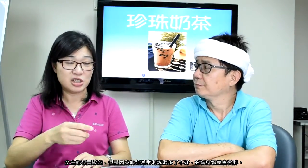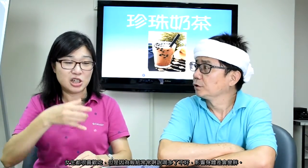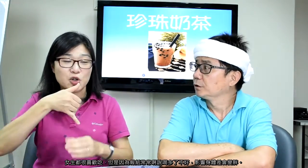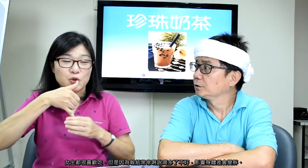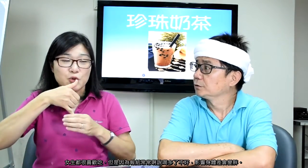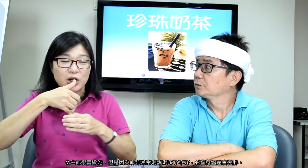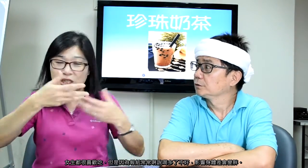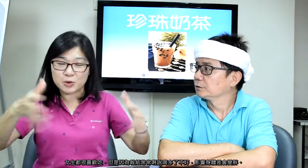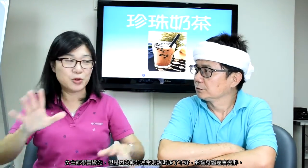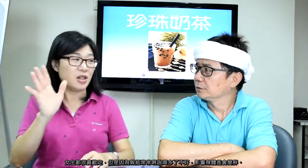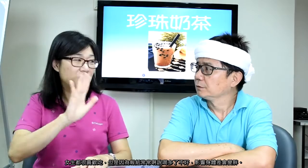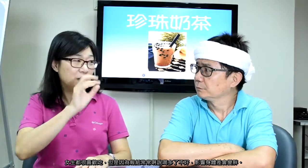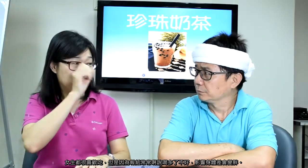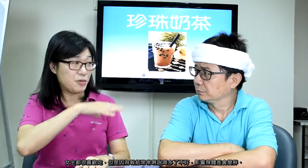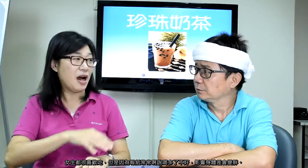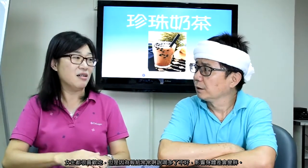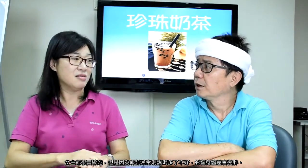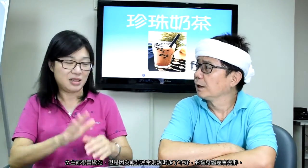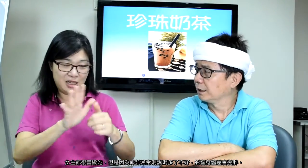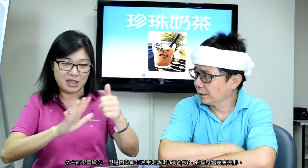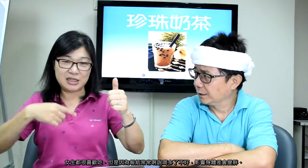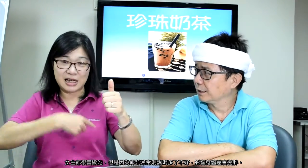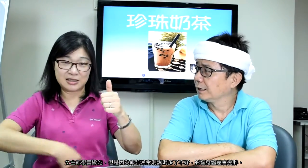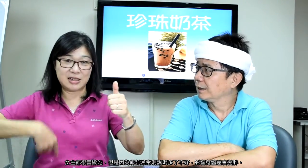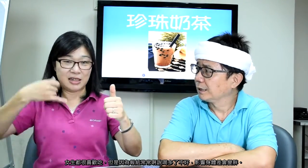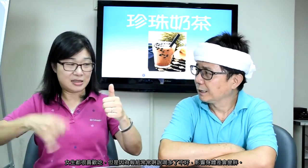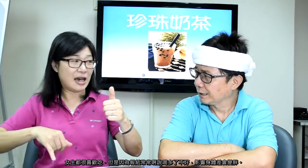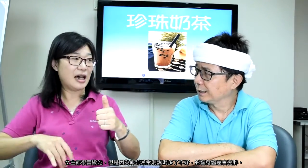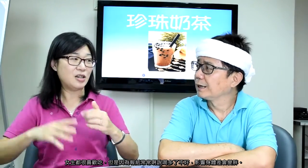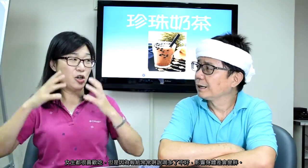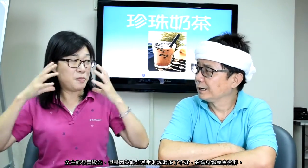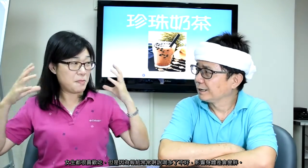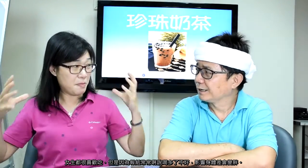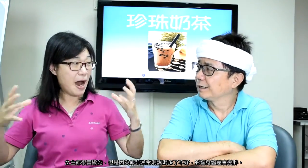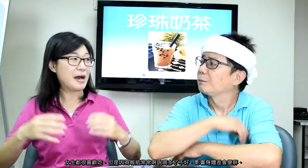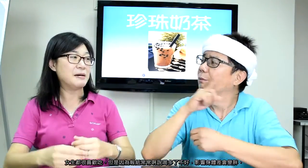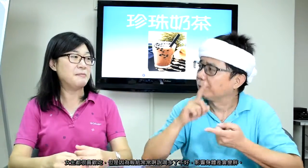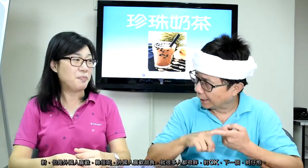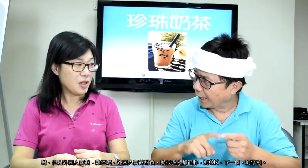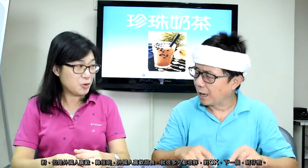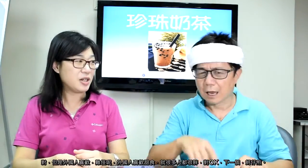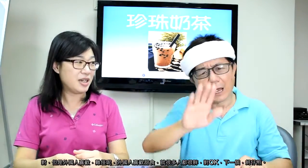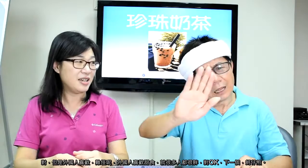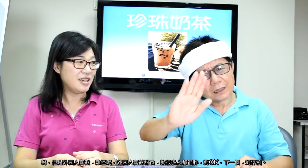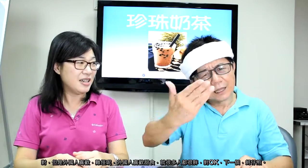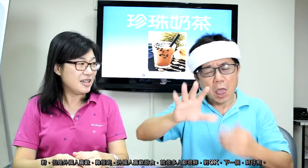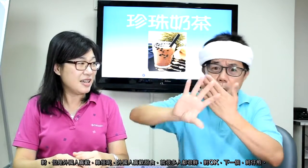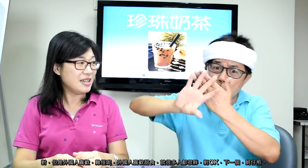个喝多了不好，影响身体差，又会变胖。对，